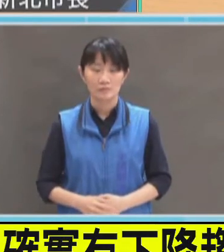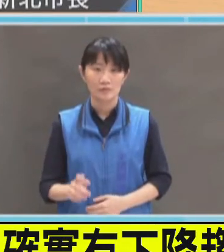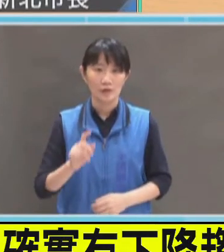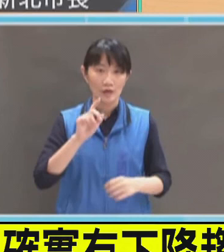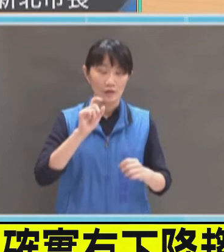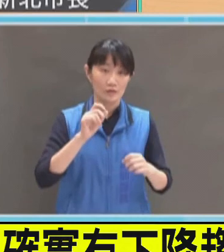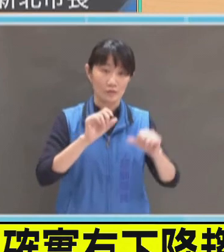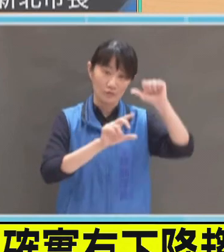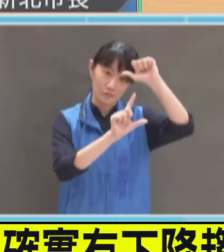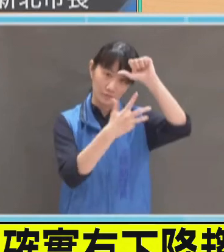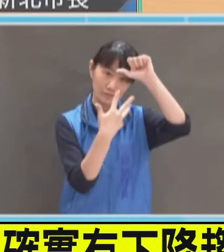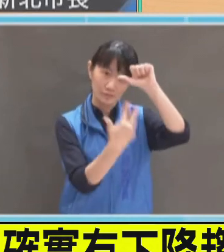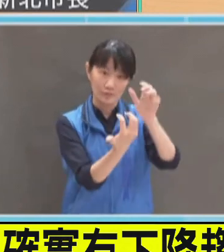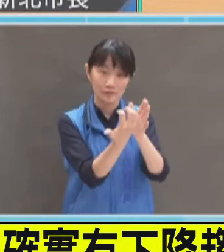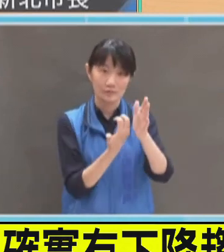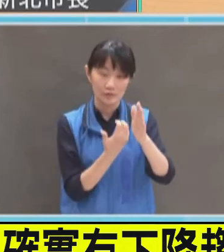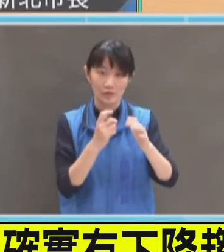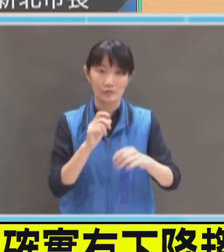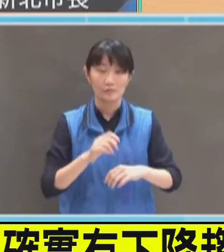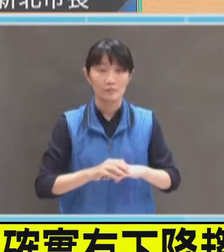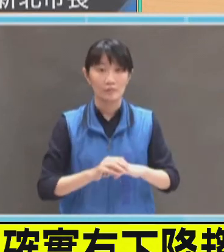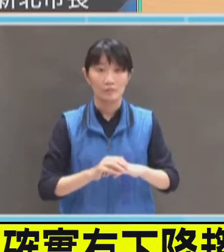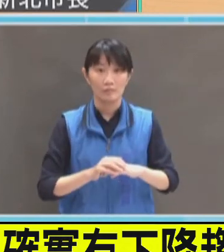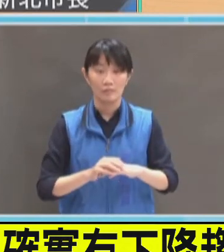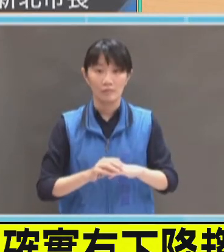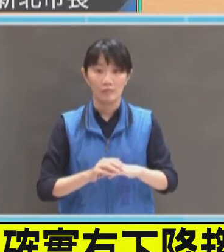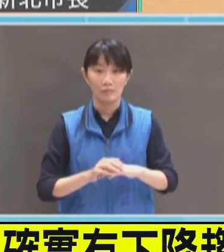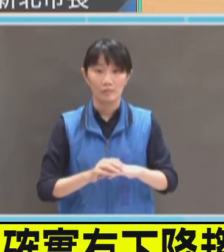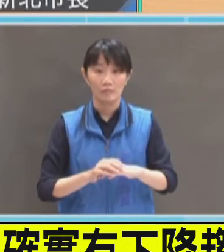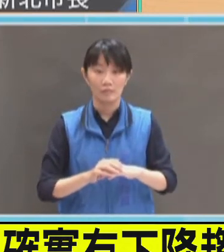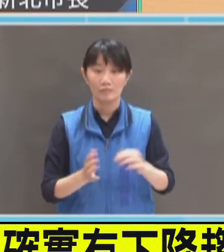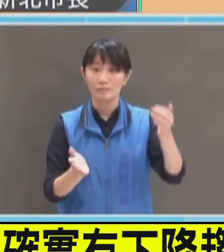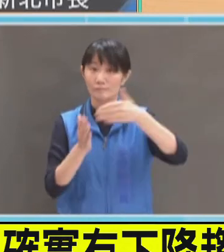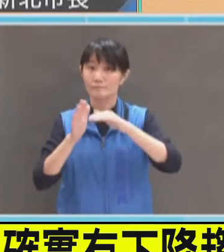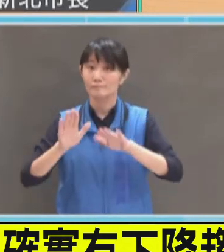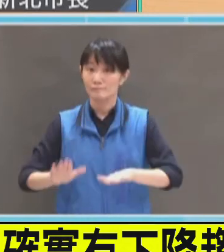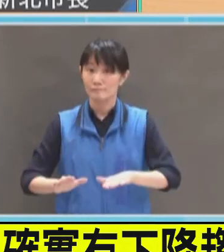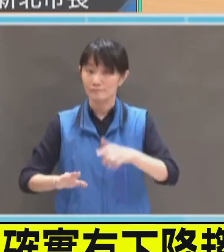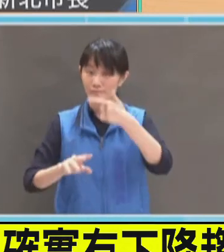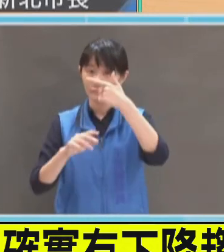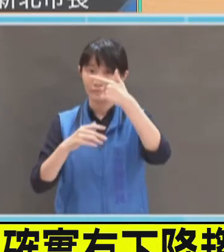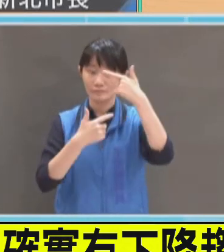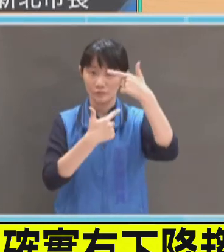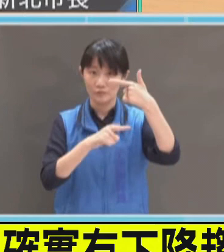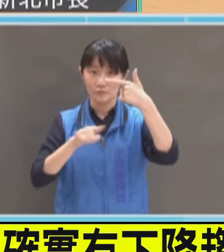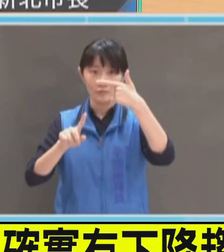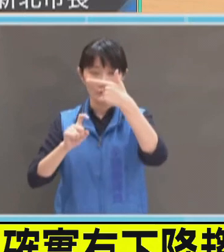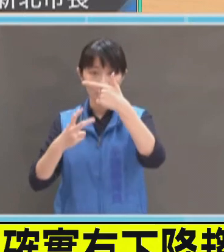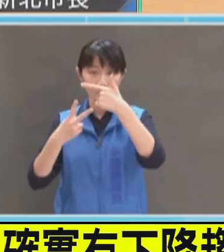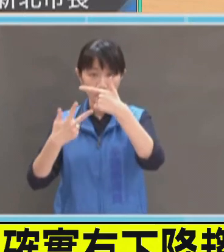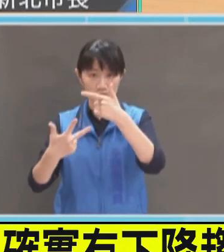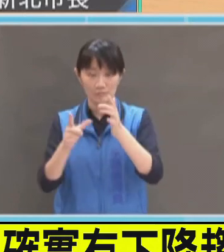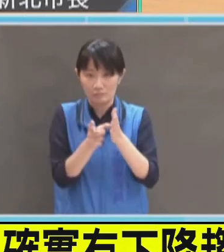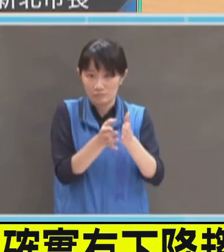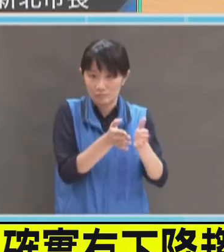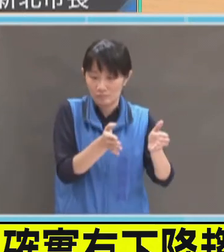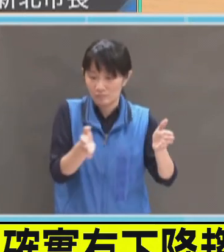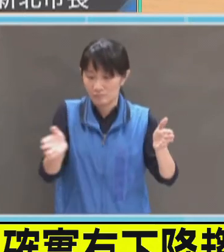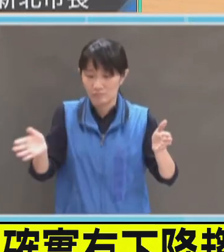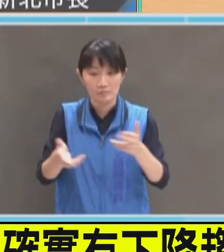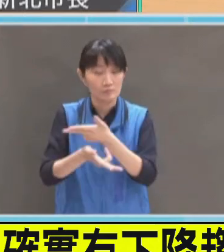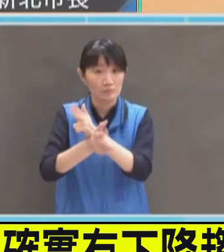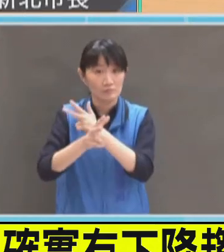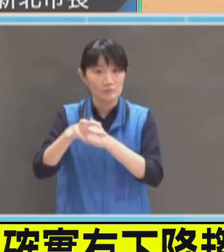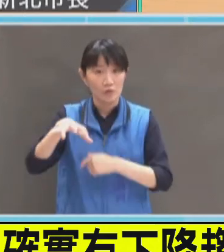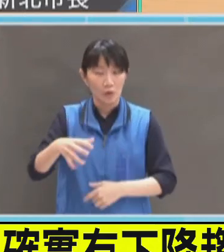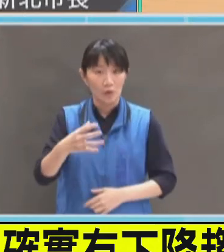十八周五月八号之前，到这个礼拜六月六号到六月十二号，各位可以看到板桥最